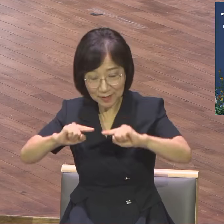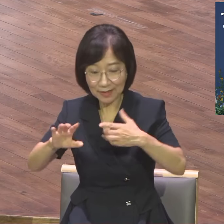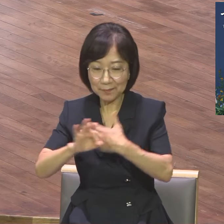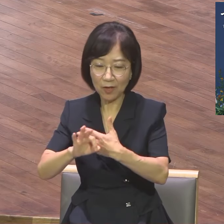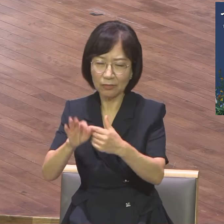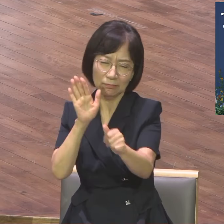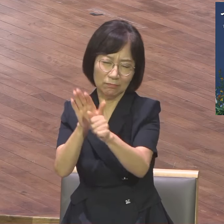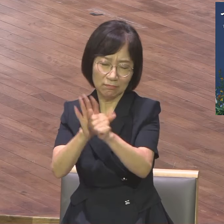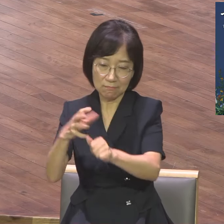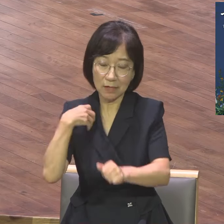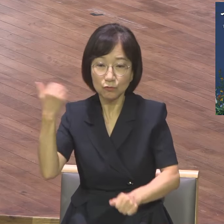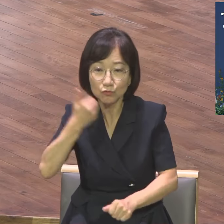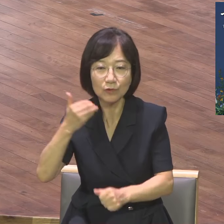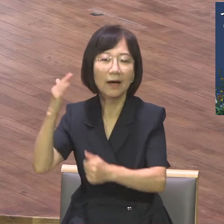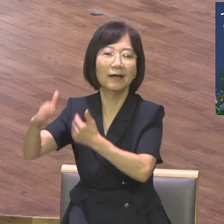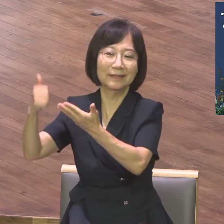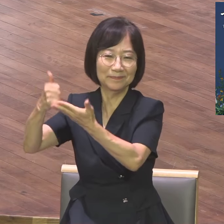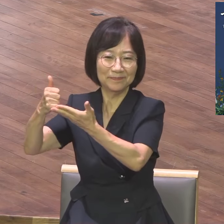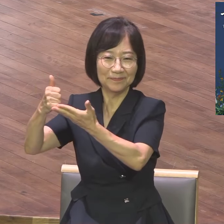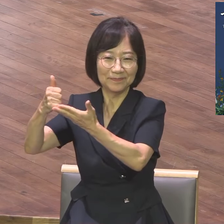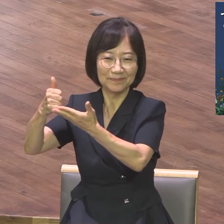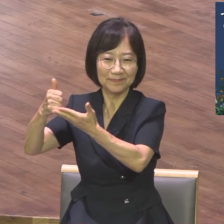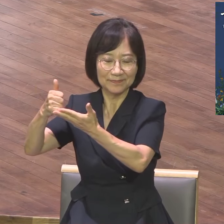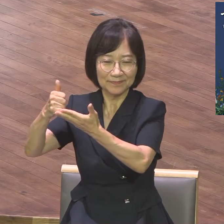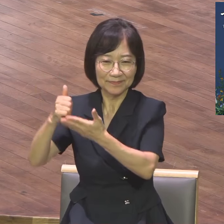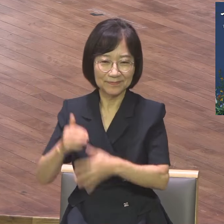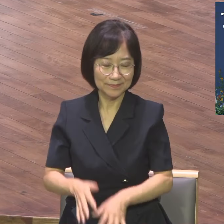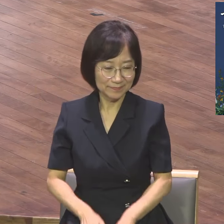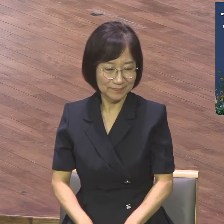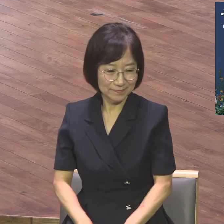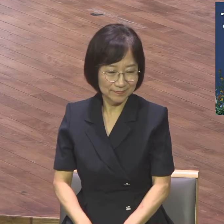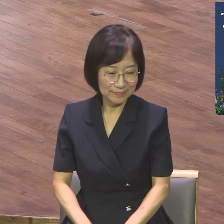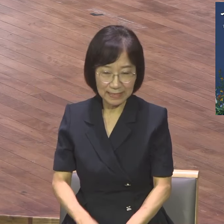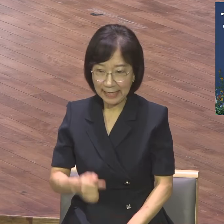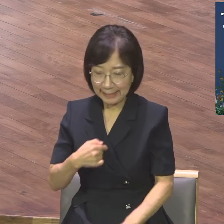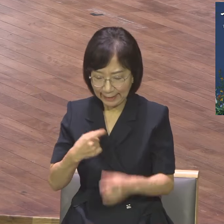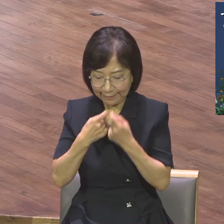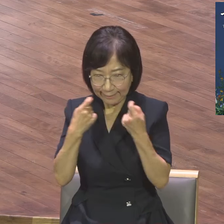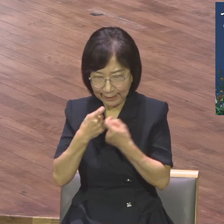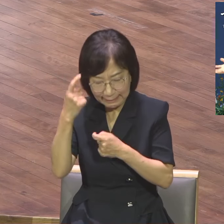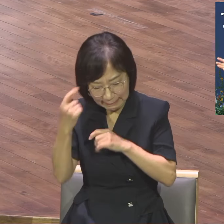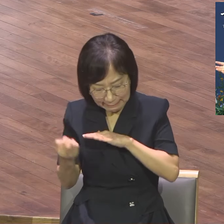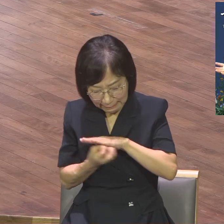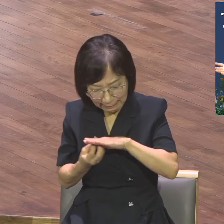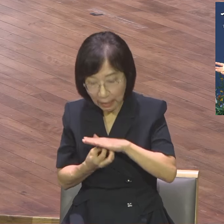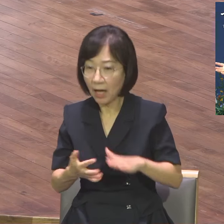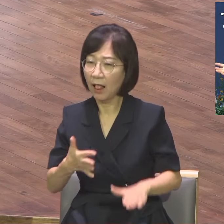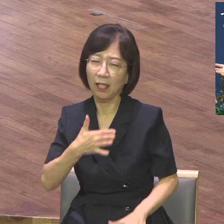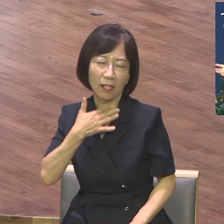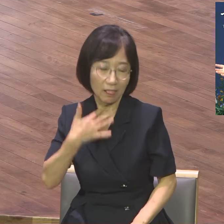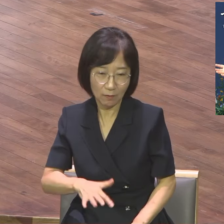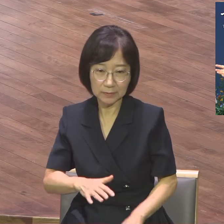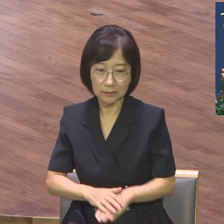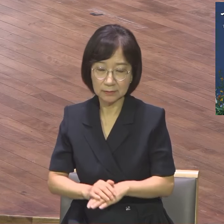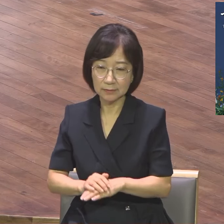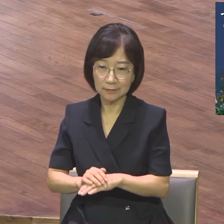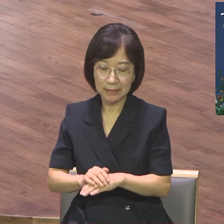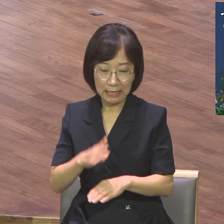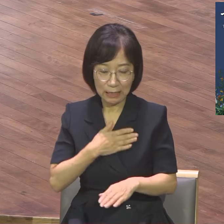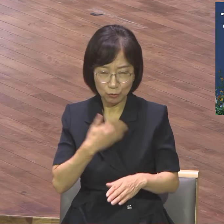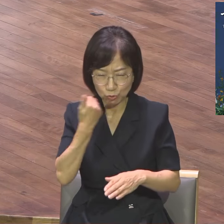즉시 실행하시라니까요. 저는 그래 살았어요. 머리 굴린 적이 없어요. 그대로야 그냥 그대로. 막. 어느 또